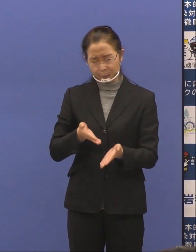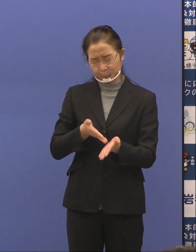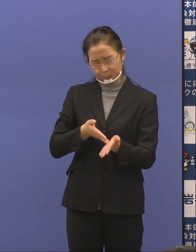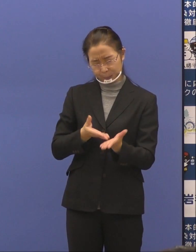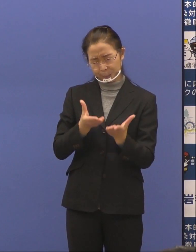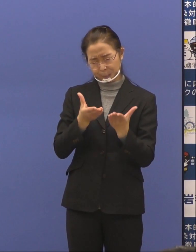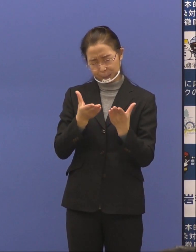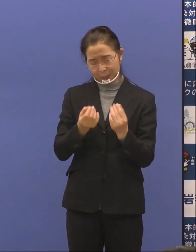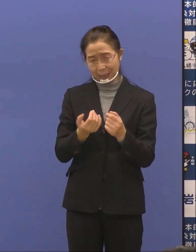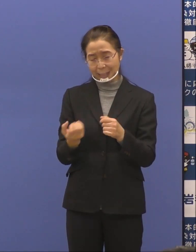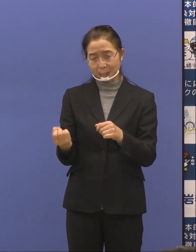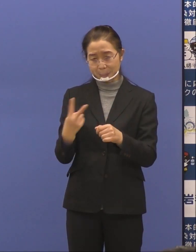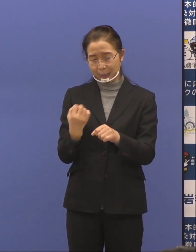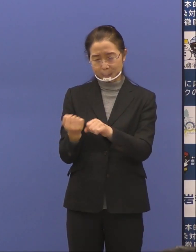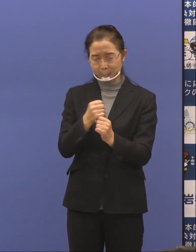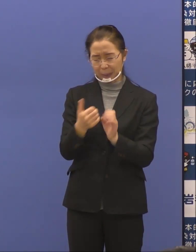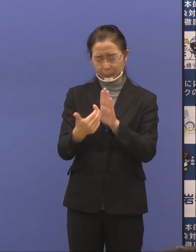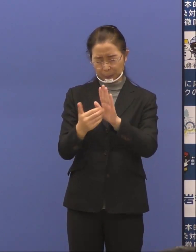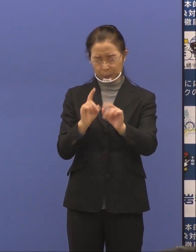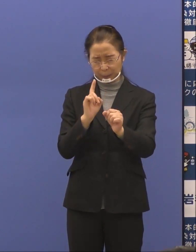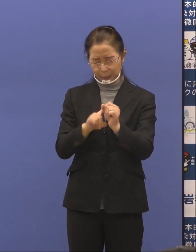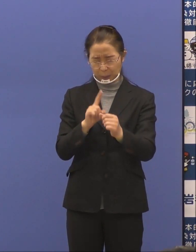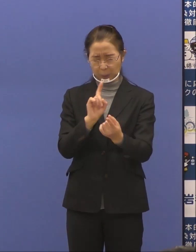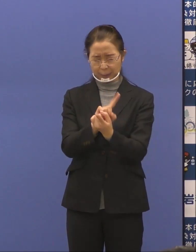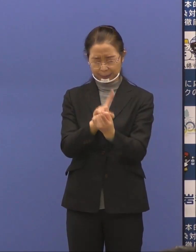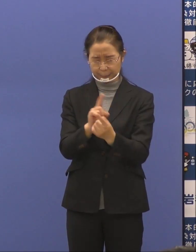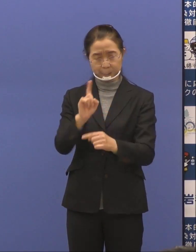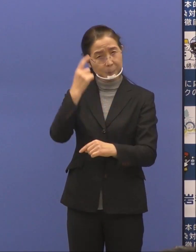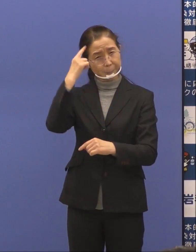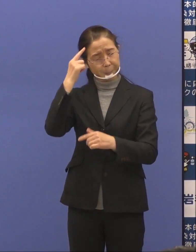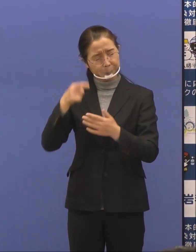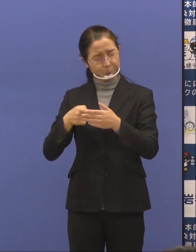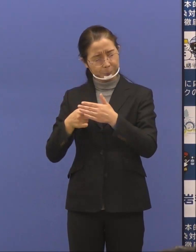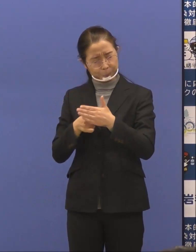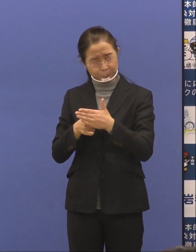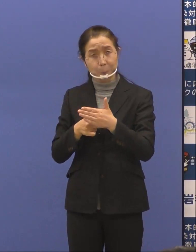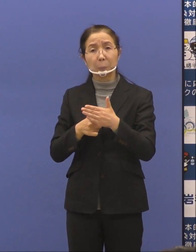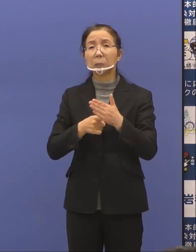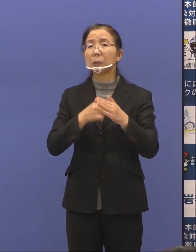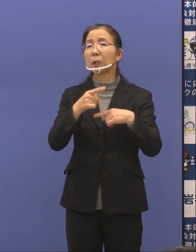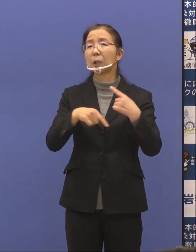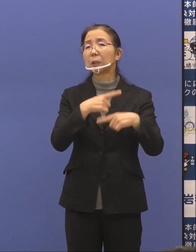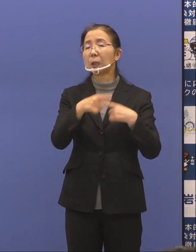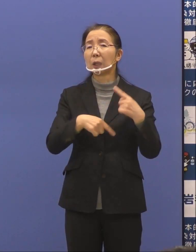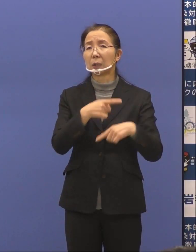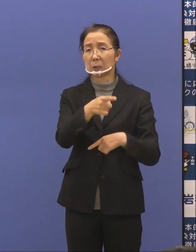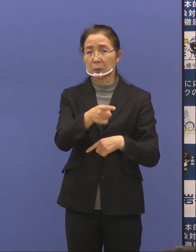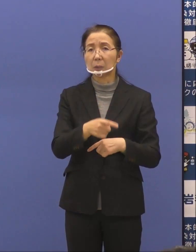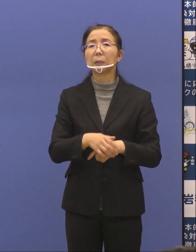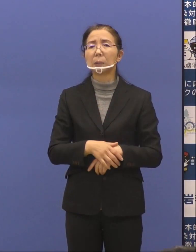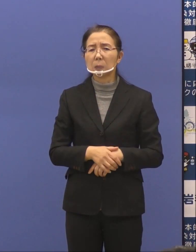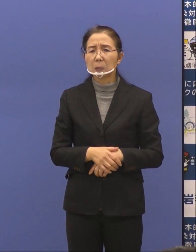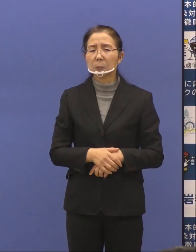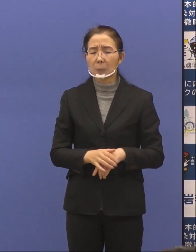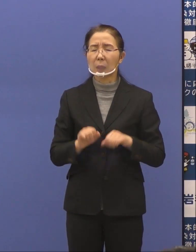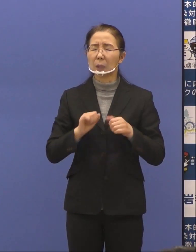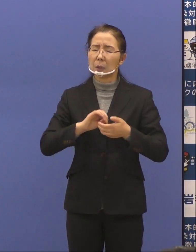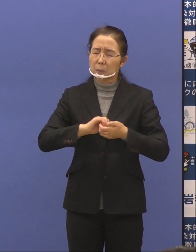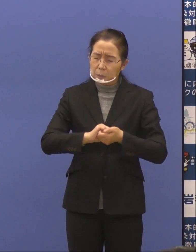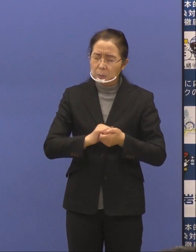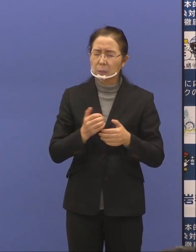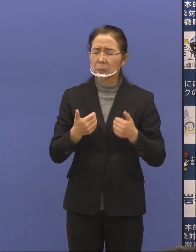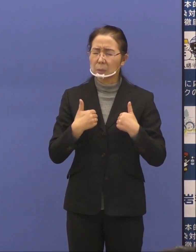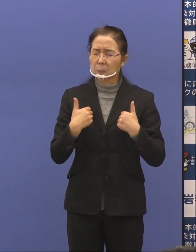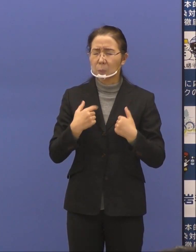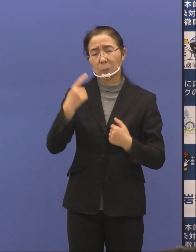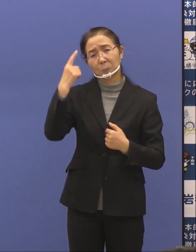て再発防止策取り組んでいるということですけれども、そういうふうにしてほしいと思います